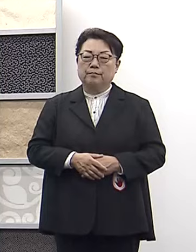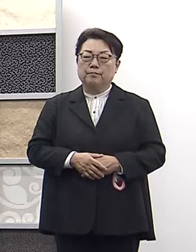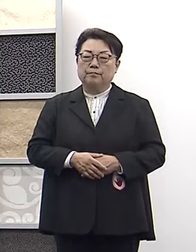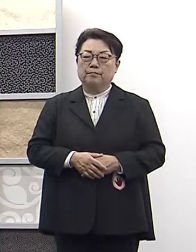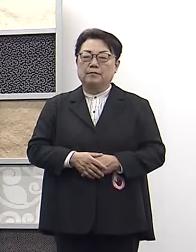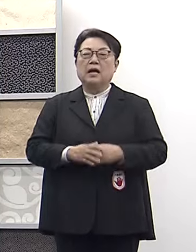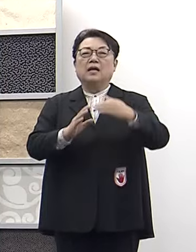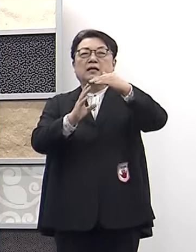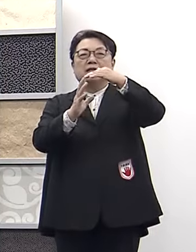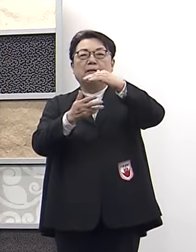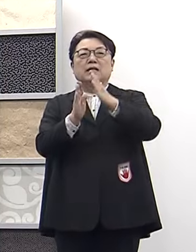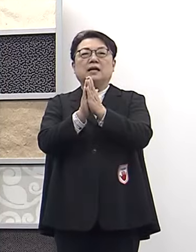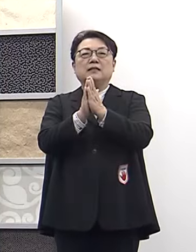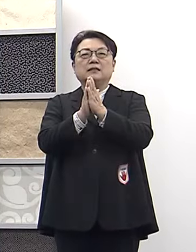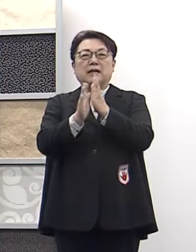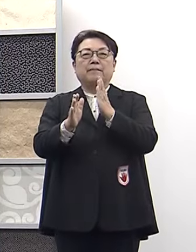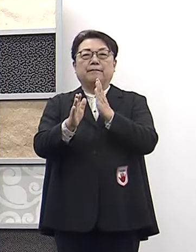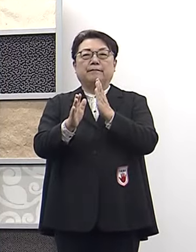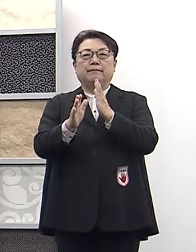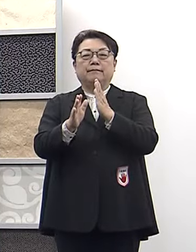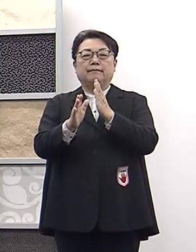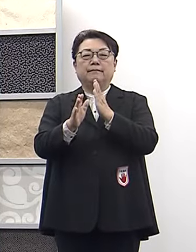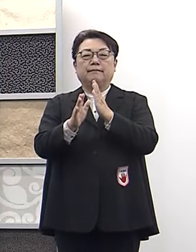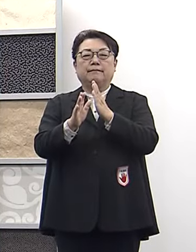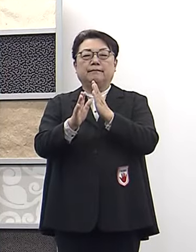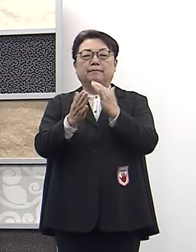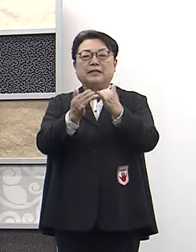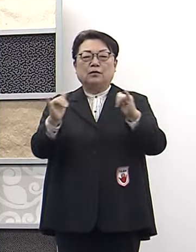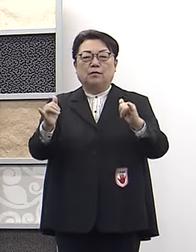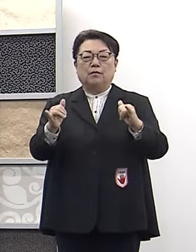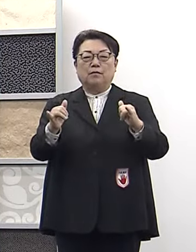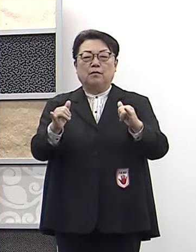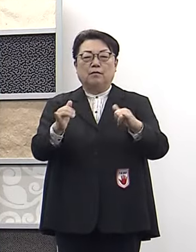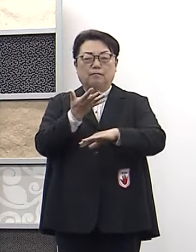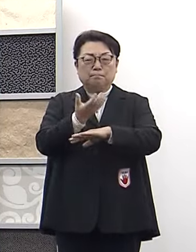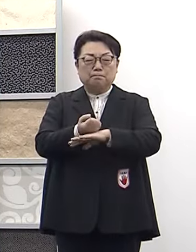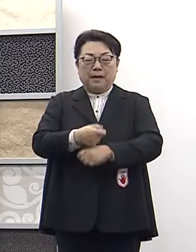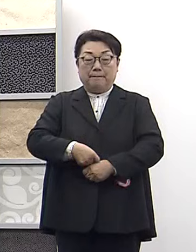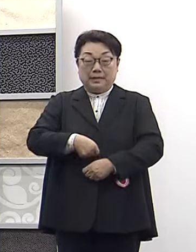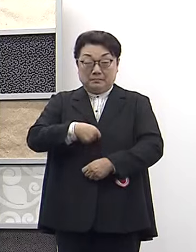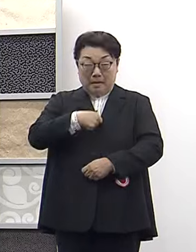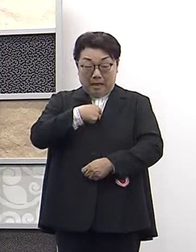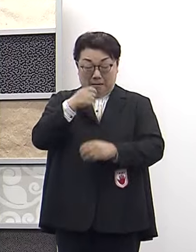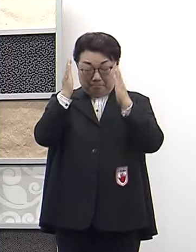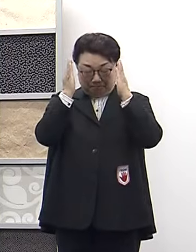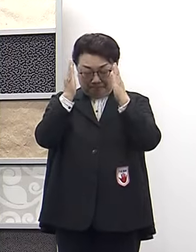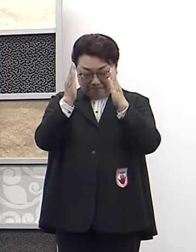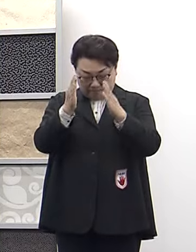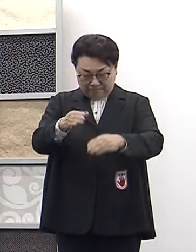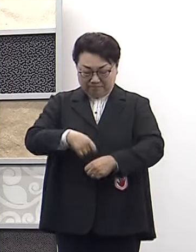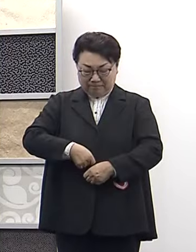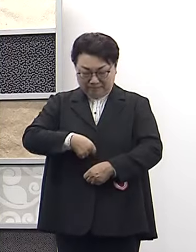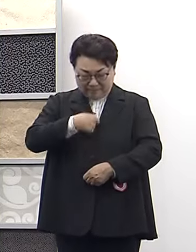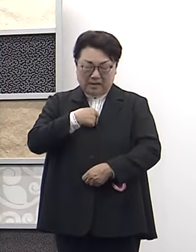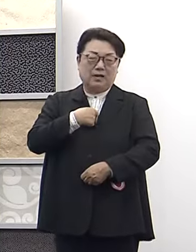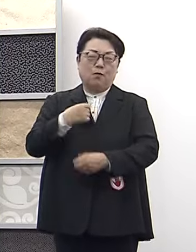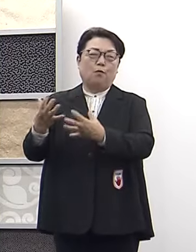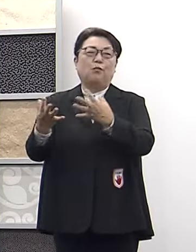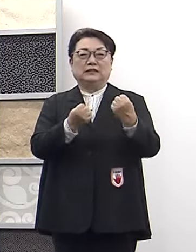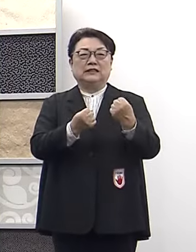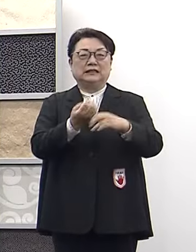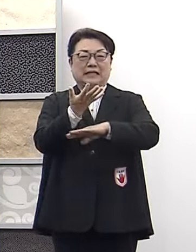多くの山梨県の皆さんです、大変その真面目に根詰めて働かれること多いんじゃないかなと、思いますが、